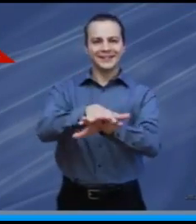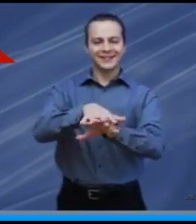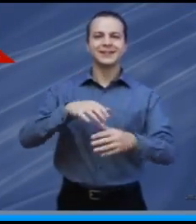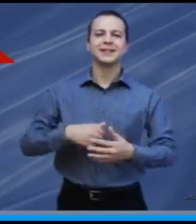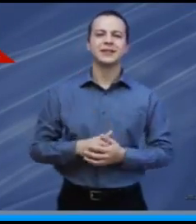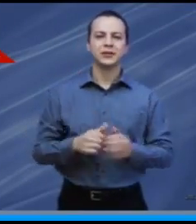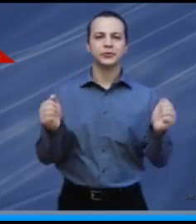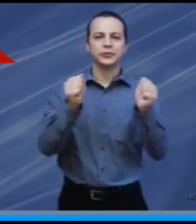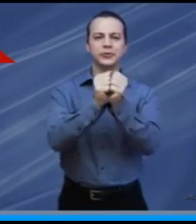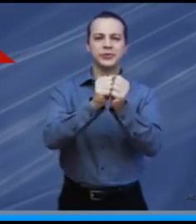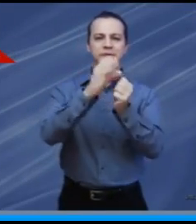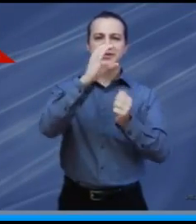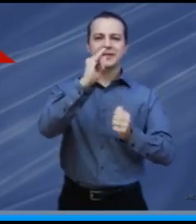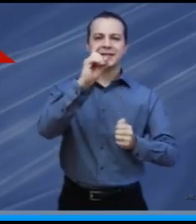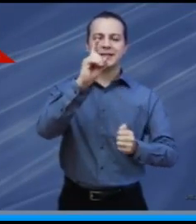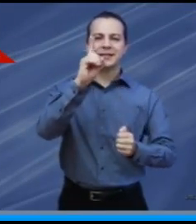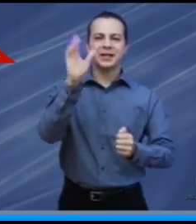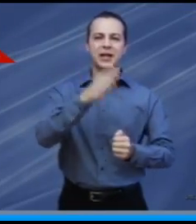Inclusiva, com Cid Torquato.